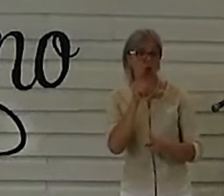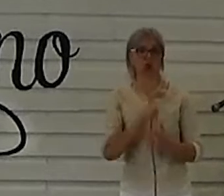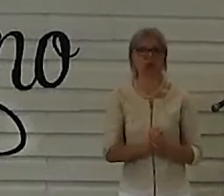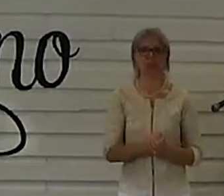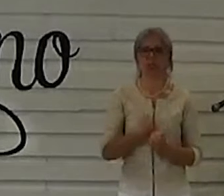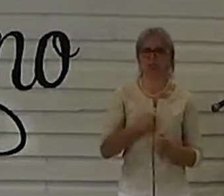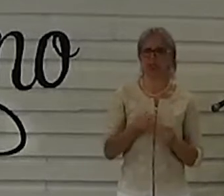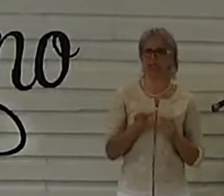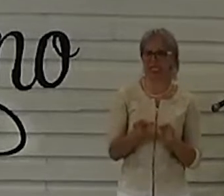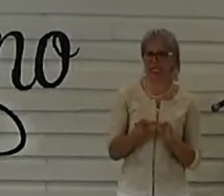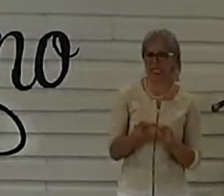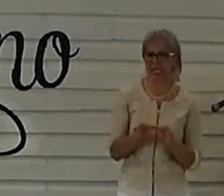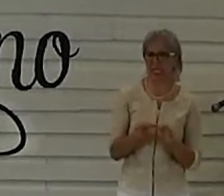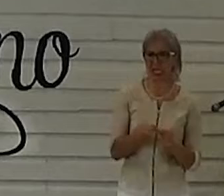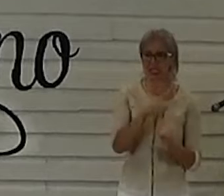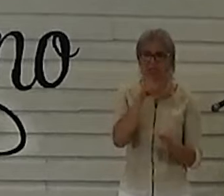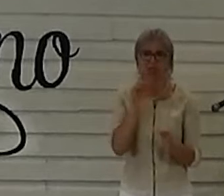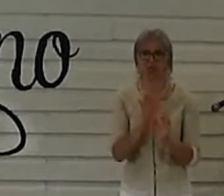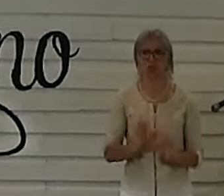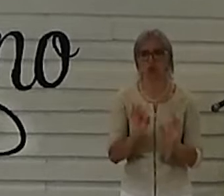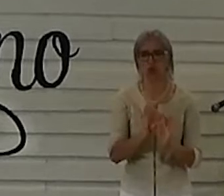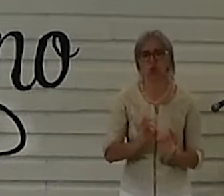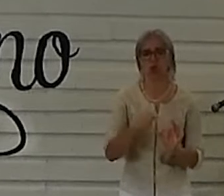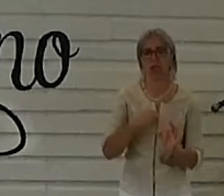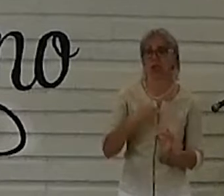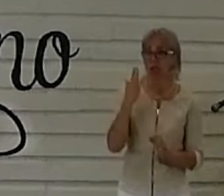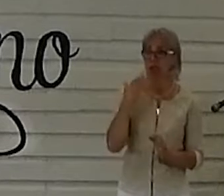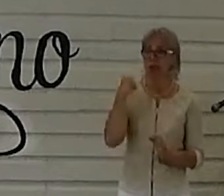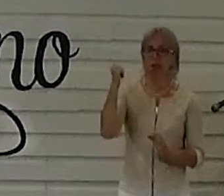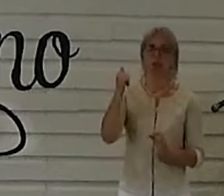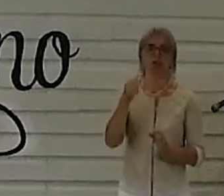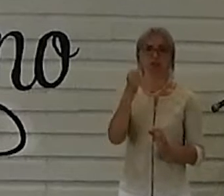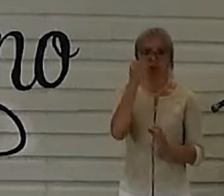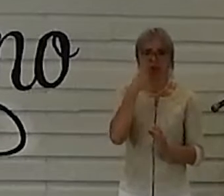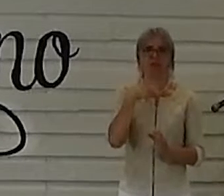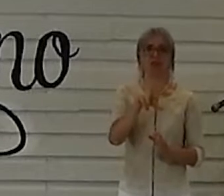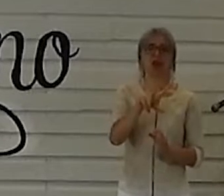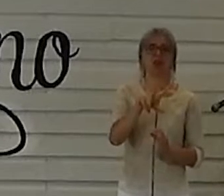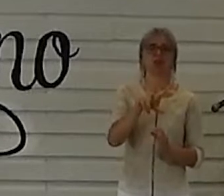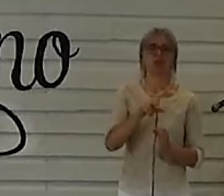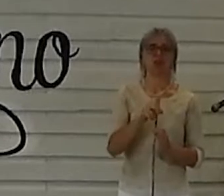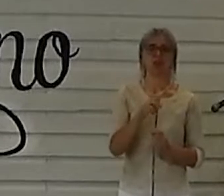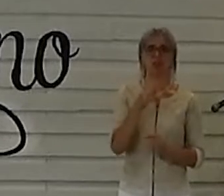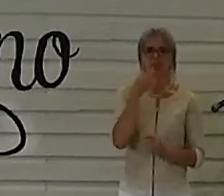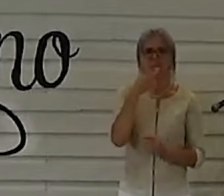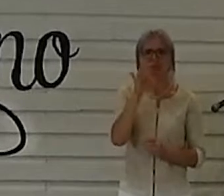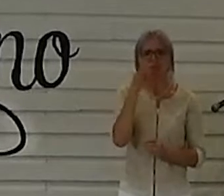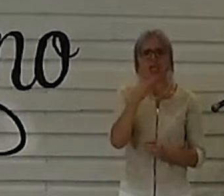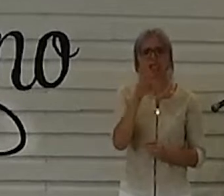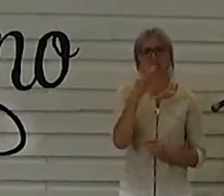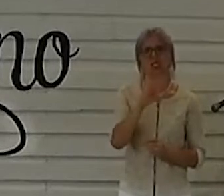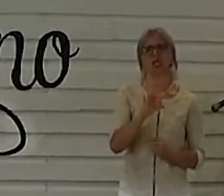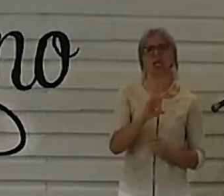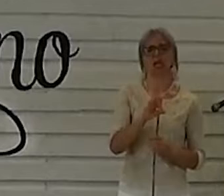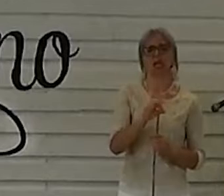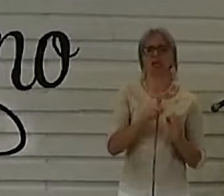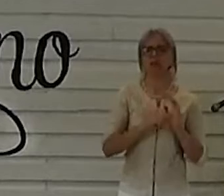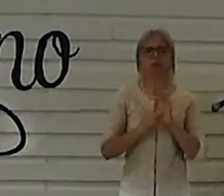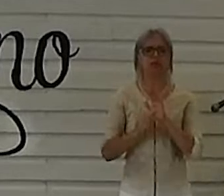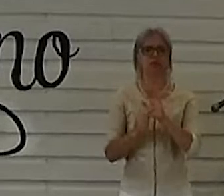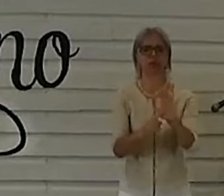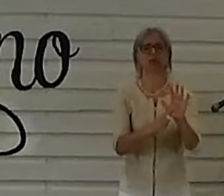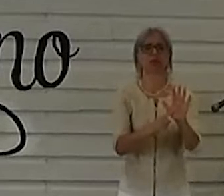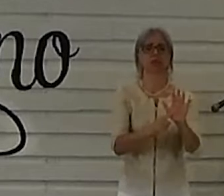niente. Io sono chiamato ad evangelizzare, sono chiamato a parlare di Gesù, sono chiamato ed ho una